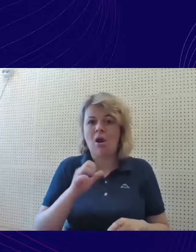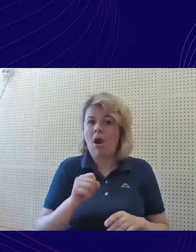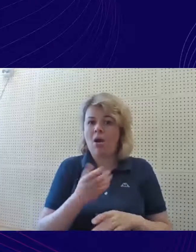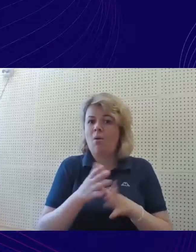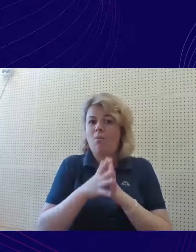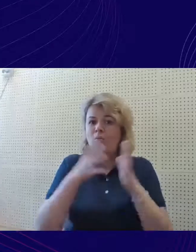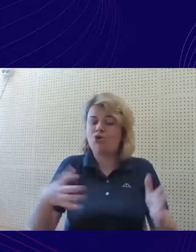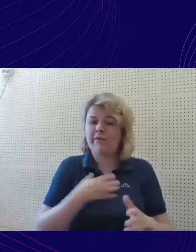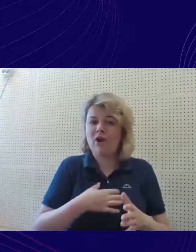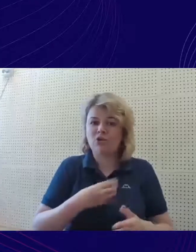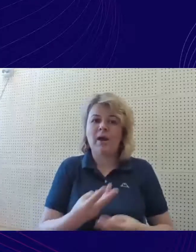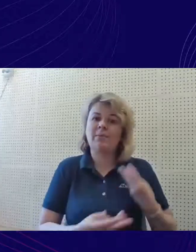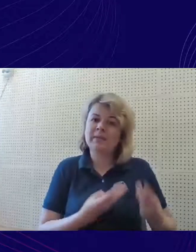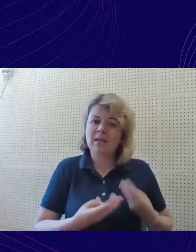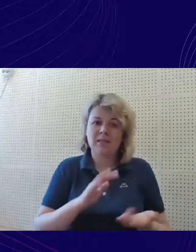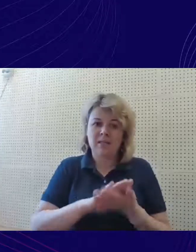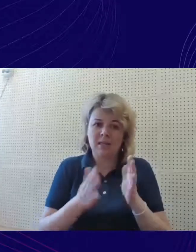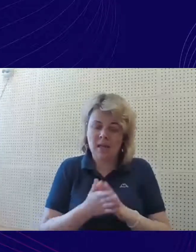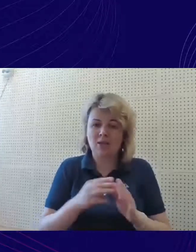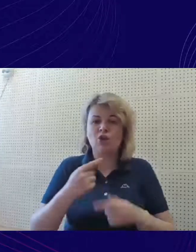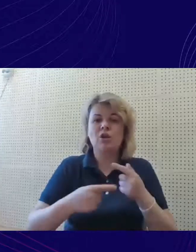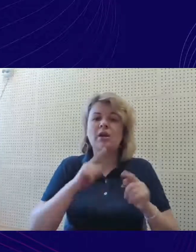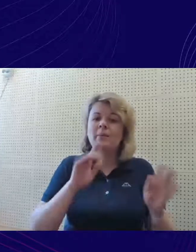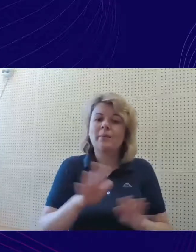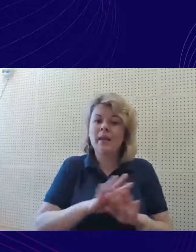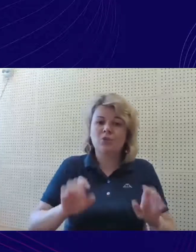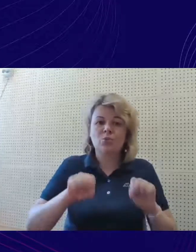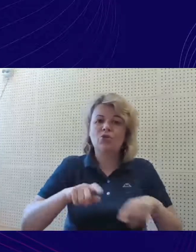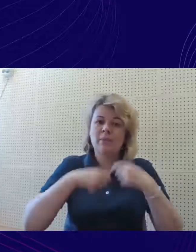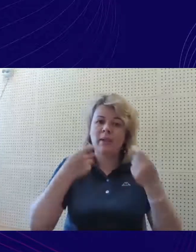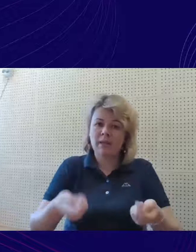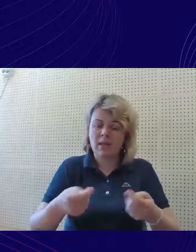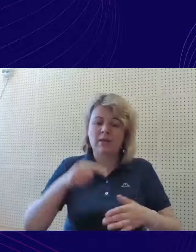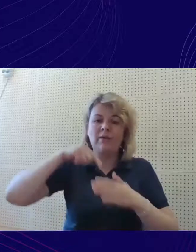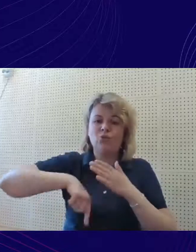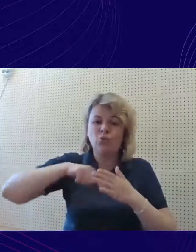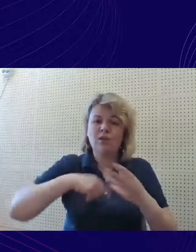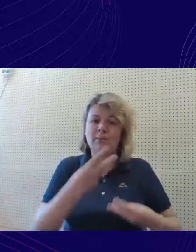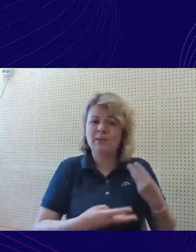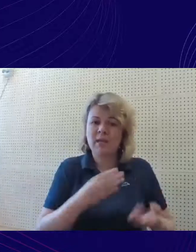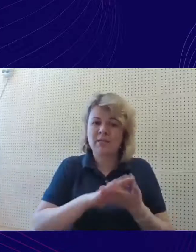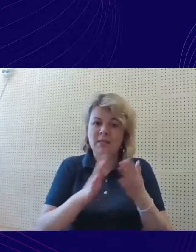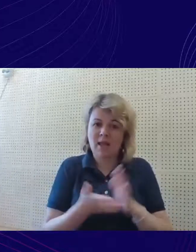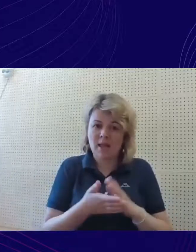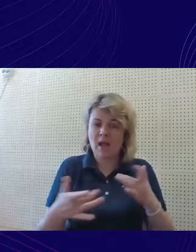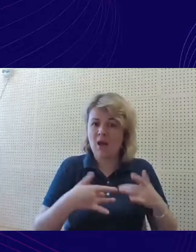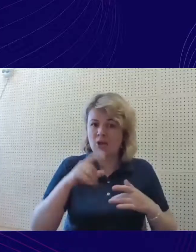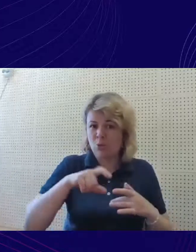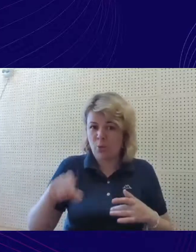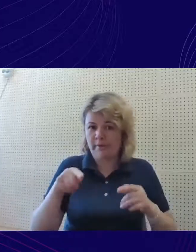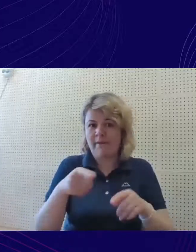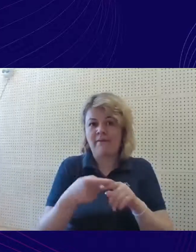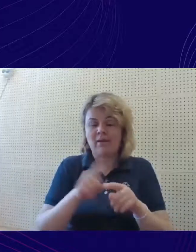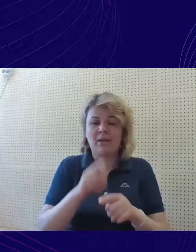песню передадим их внутреннее эмоциональное состояние в данный момент. Это может быть